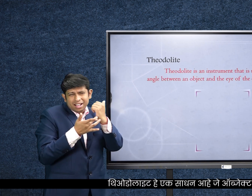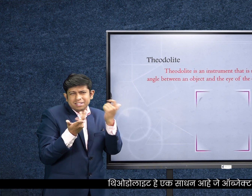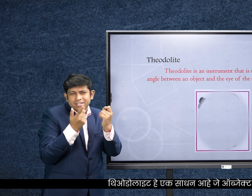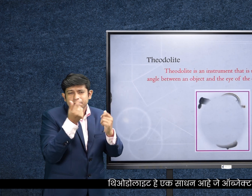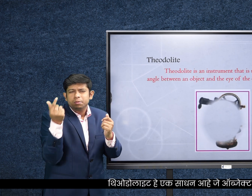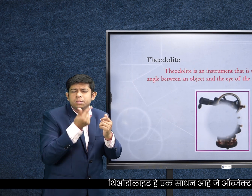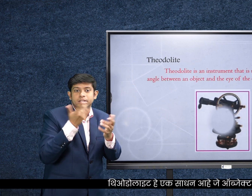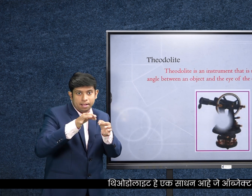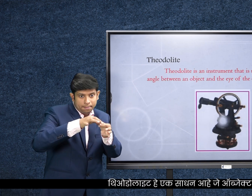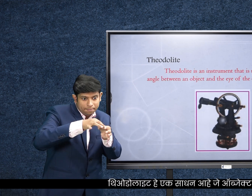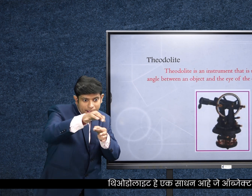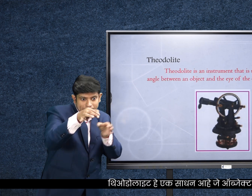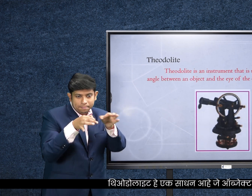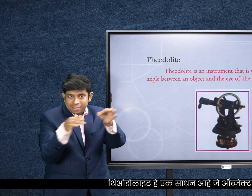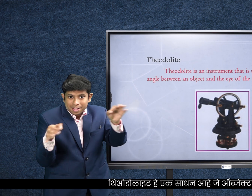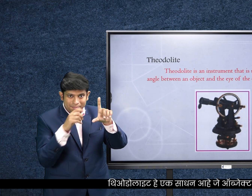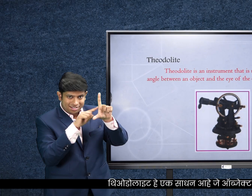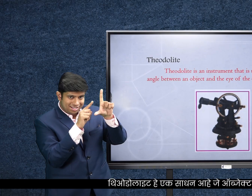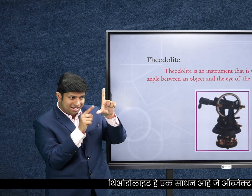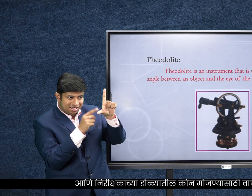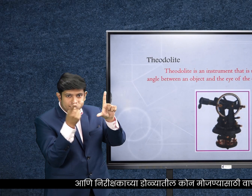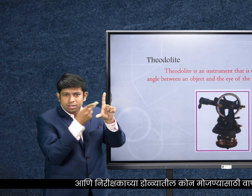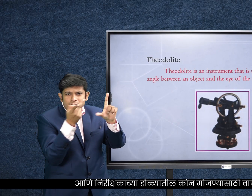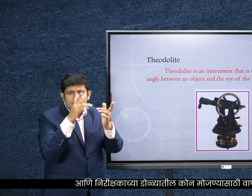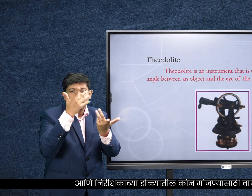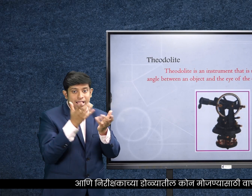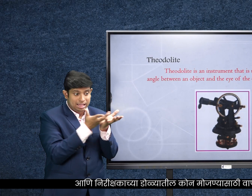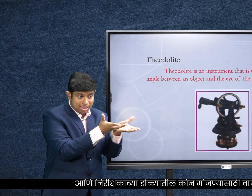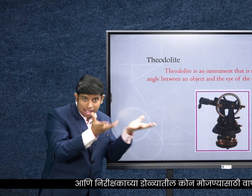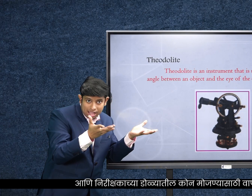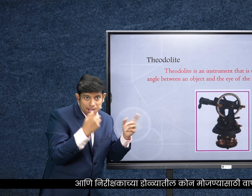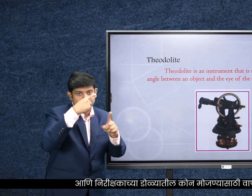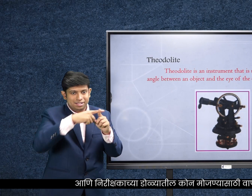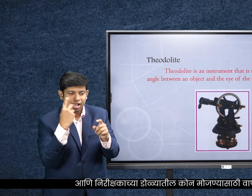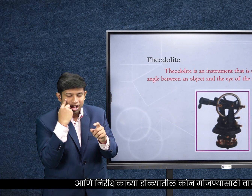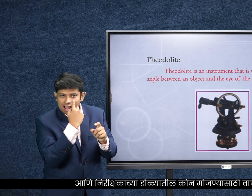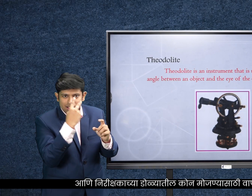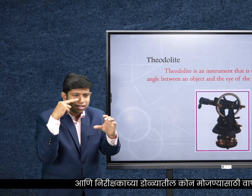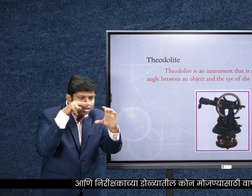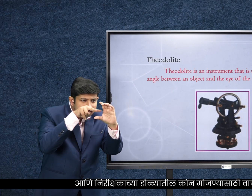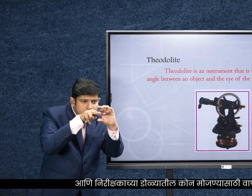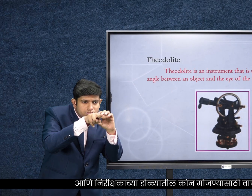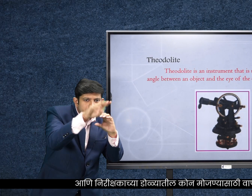थिओडोलाइट हे एक साधन आहे जे ऑब्जेक्ट आणि निरीक्षकाच्या डोळ्यातील कोन मोजण्यासाठी वापरले